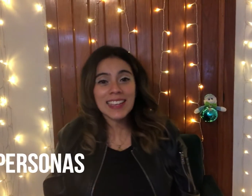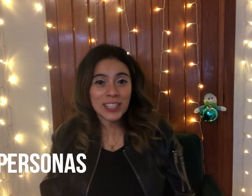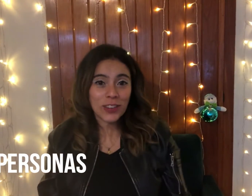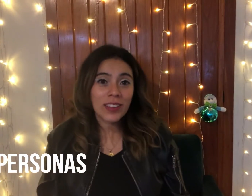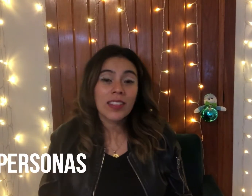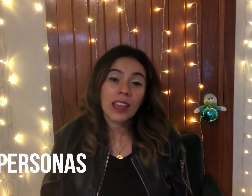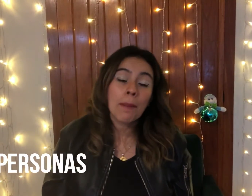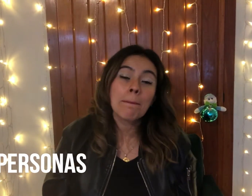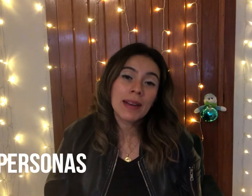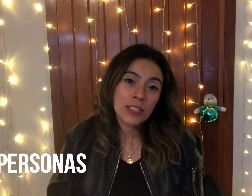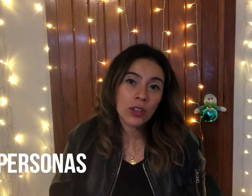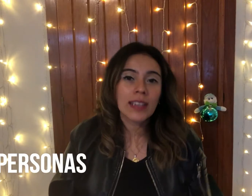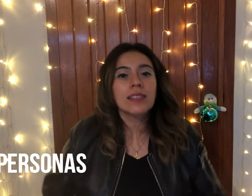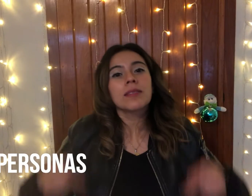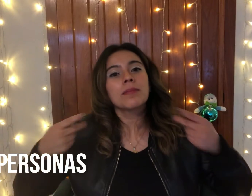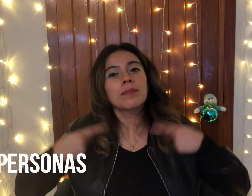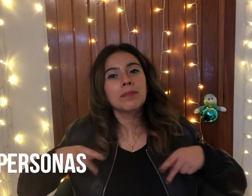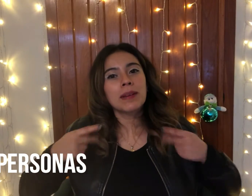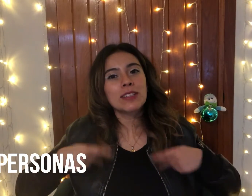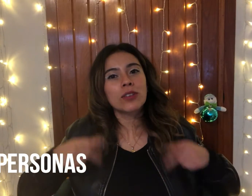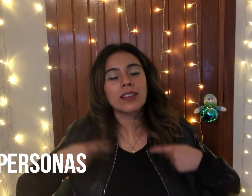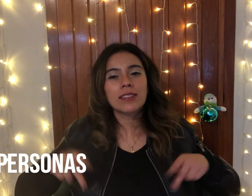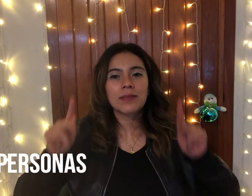Sección de personas. Personas.